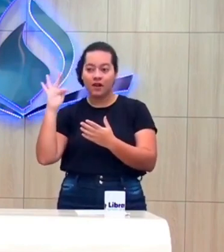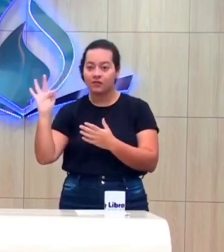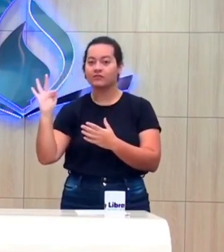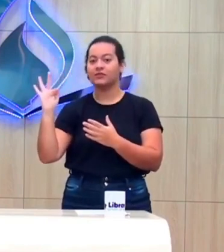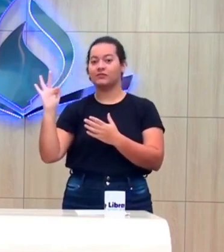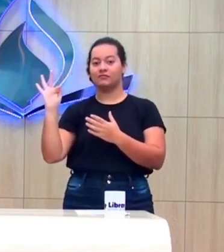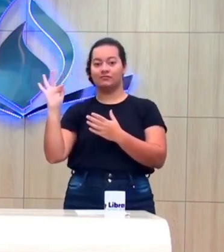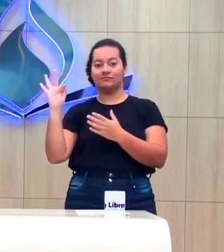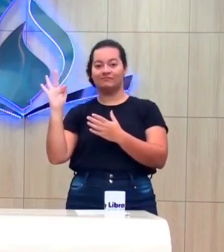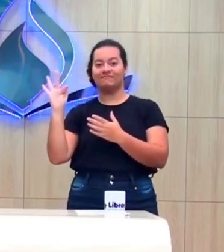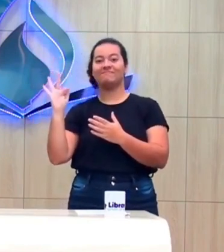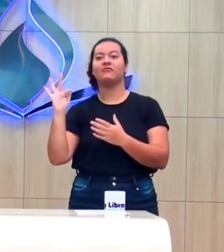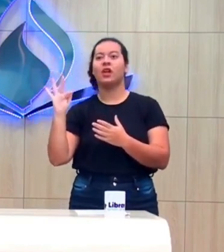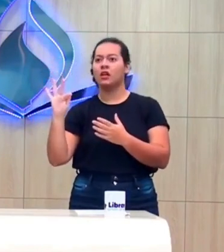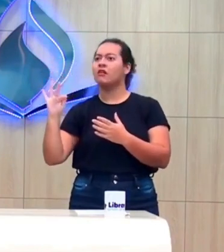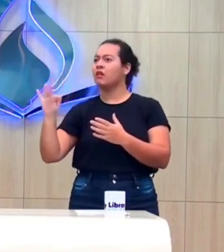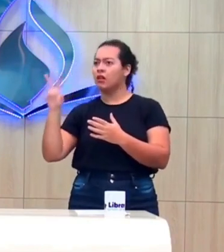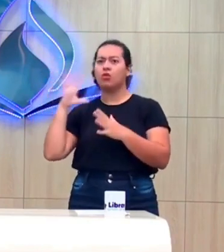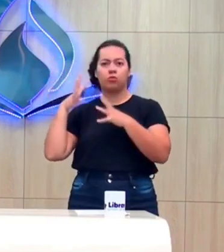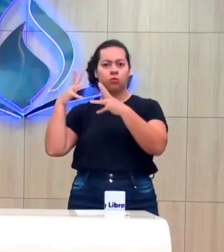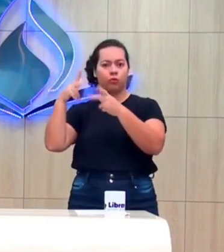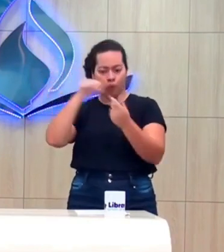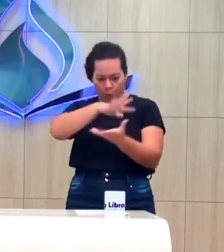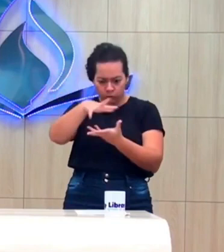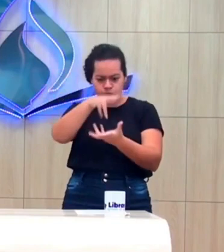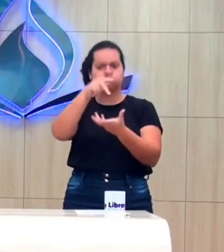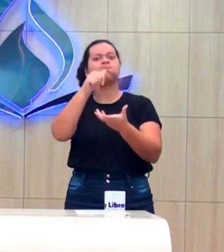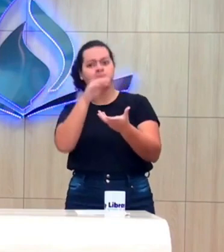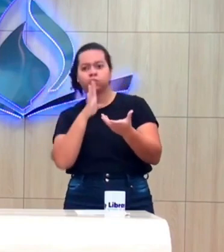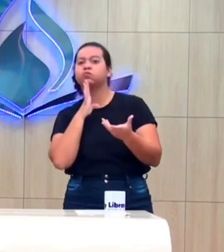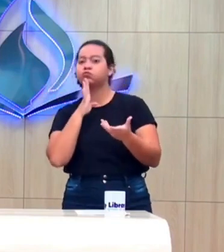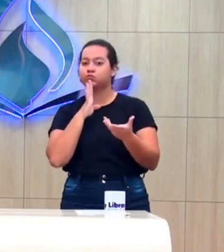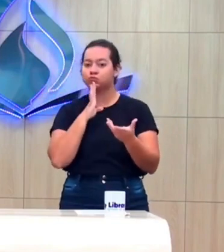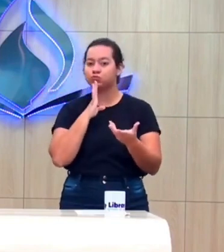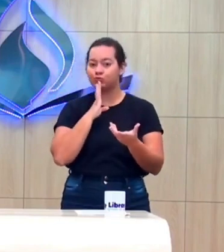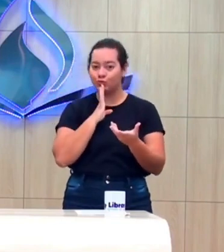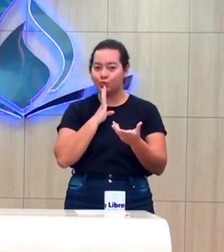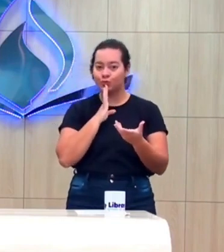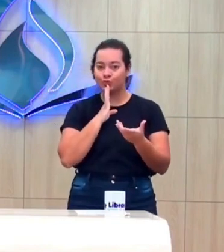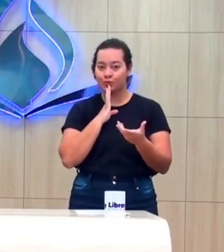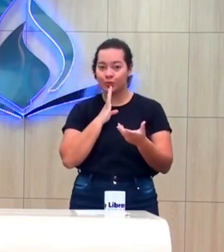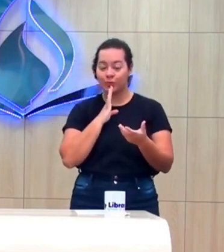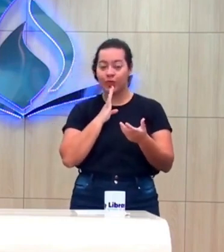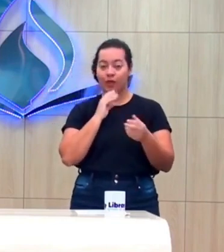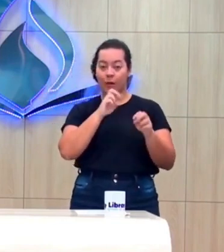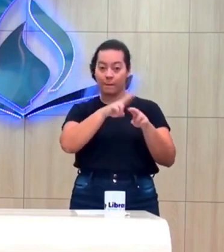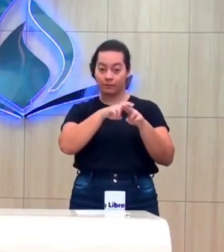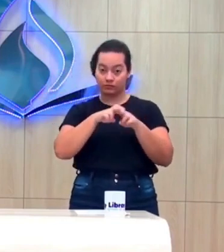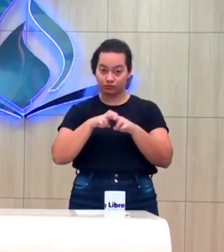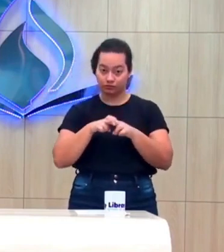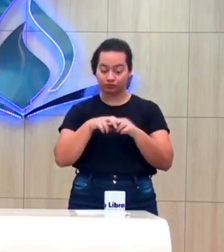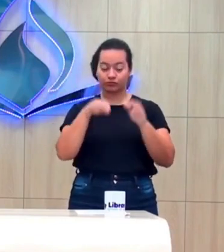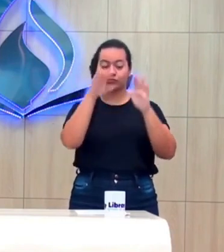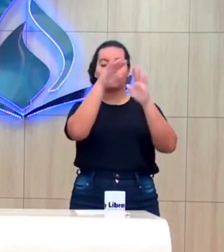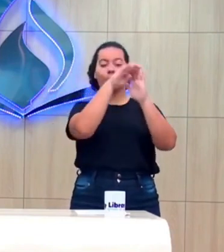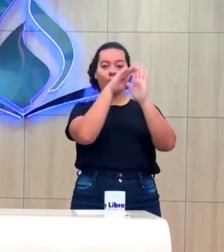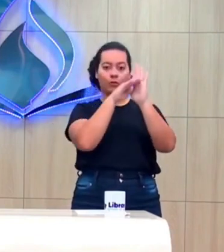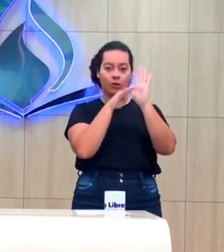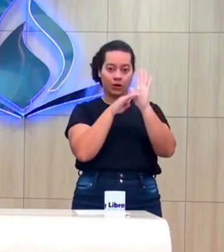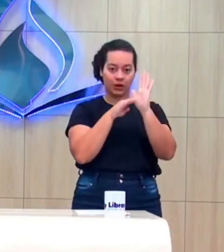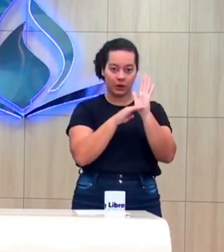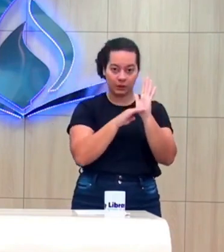referência para o mundo até hoje. Aí nós paramos aí no século XVIII. No programa de hoje nós vamos